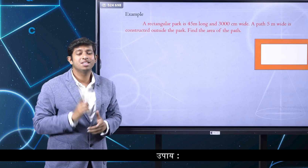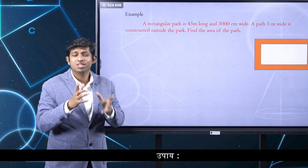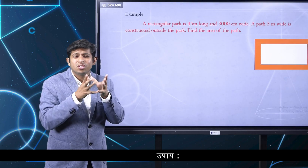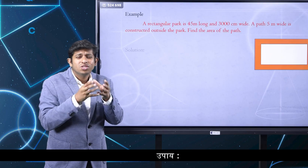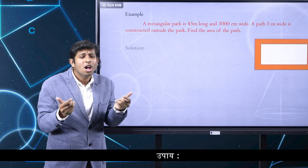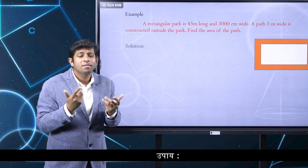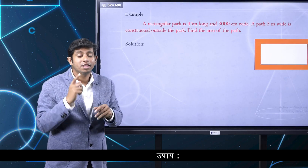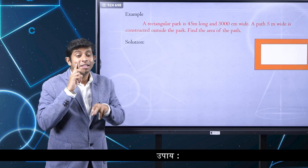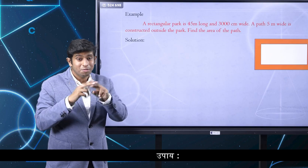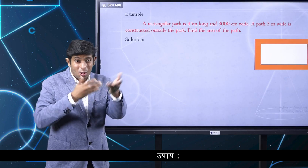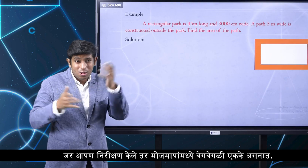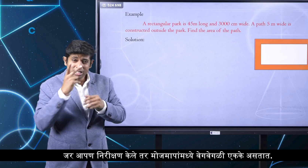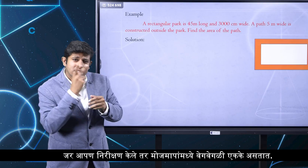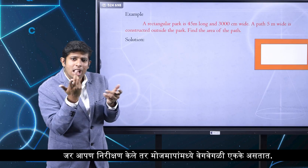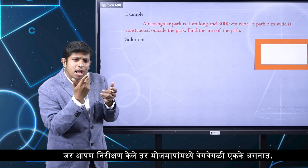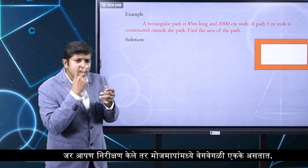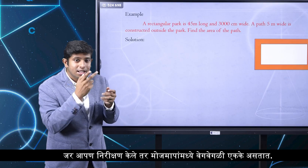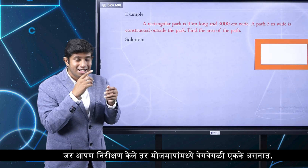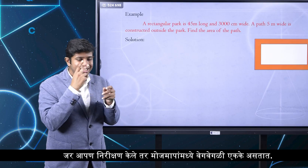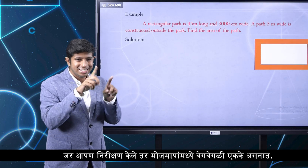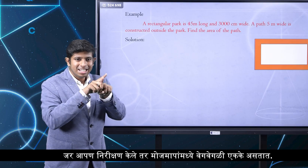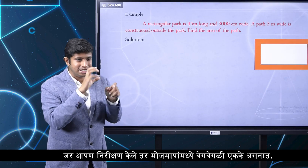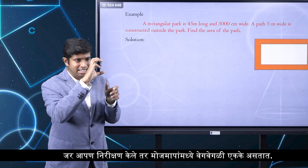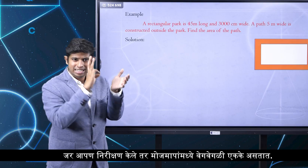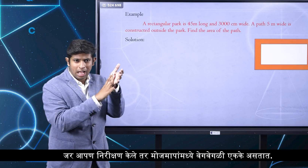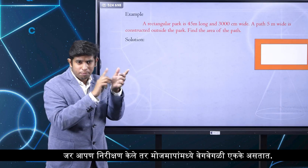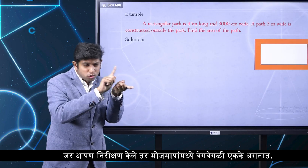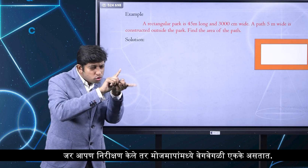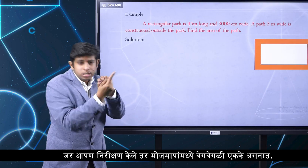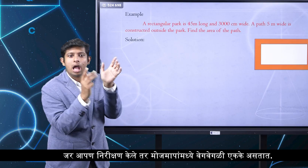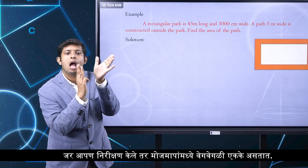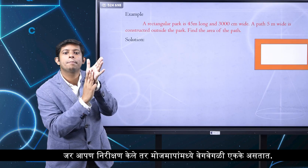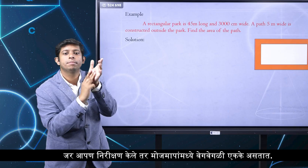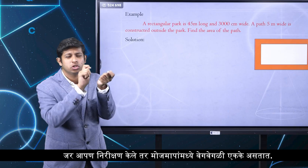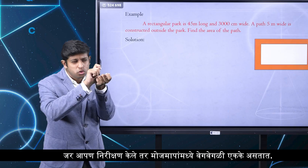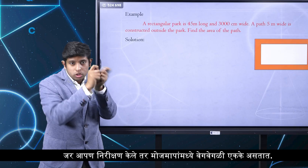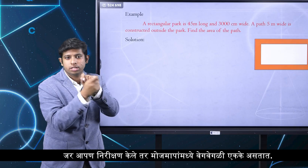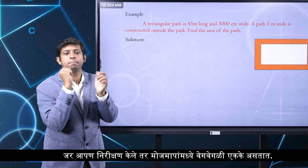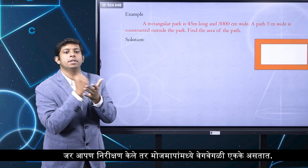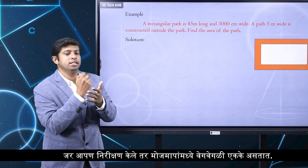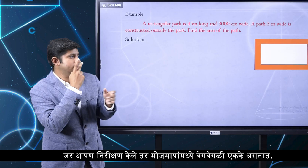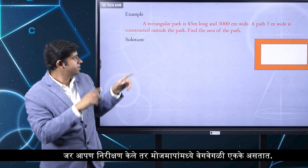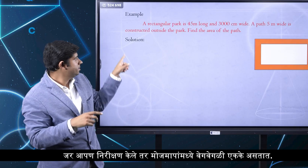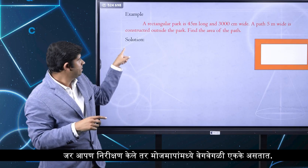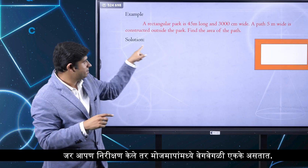उपाय. जर आपण निरीक्षण केले तर मोजमापांमध्ये वेगवेगळी एकके